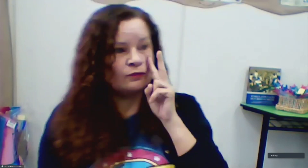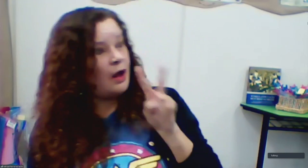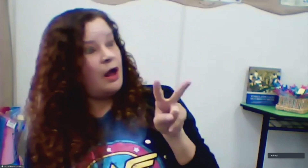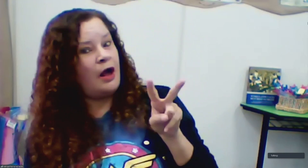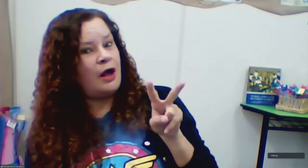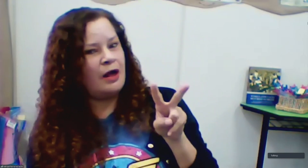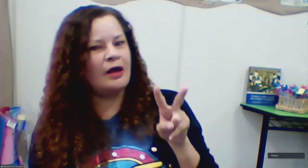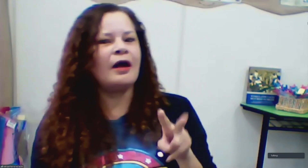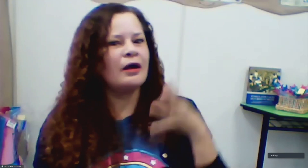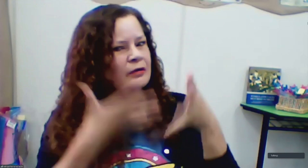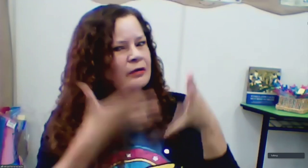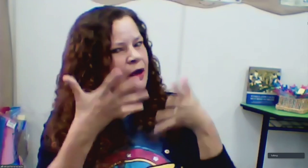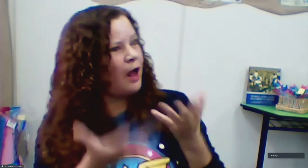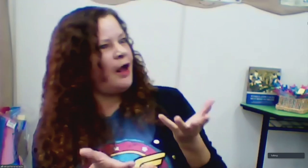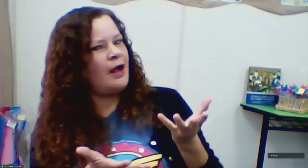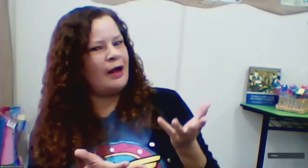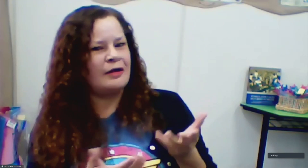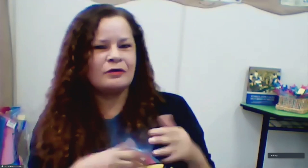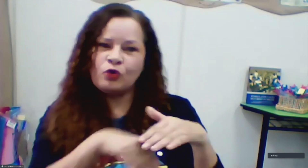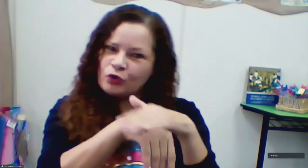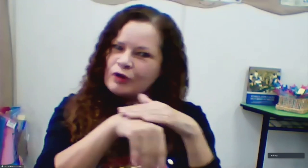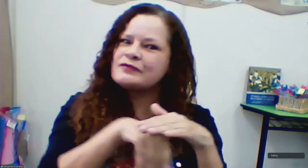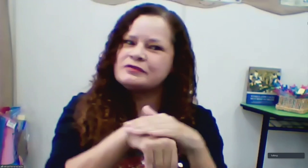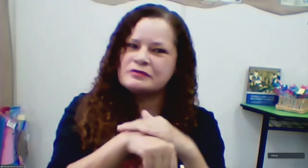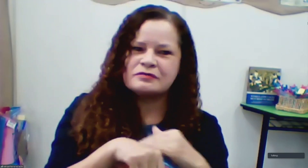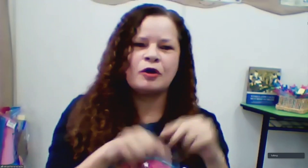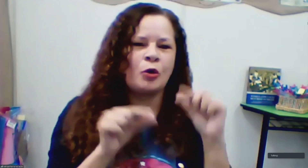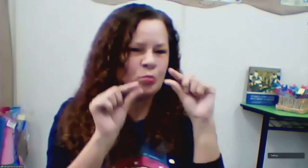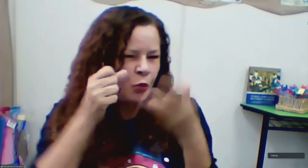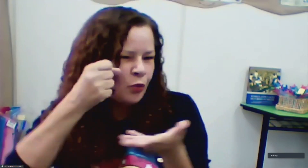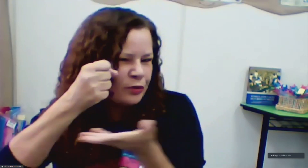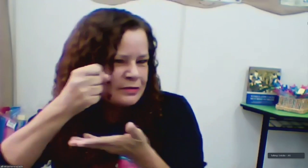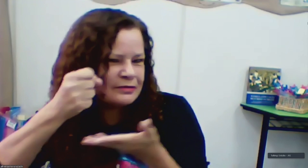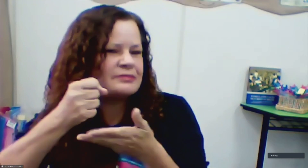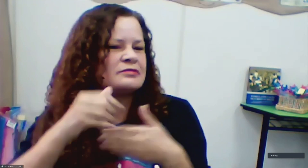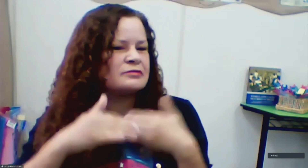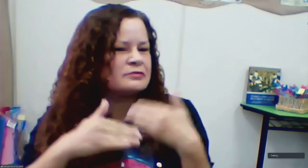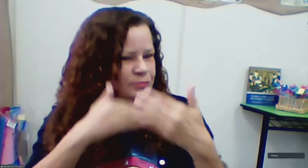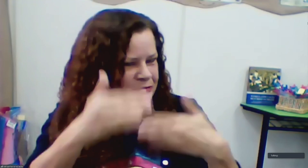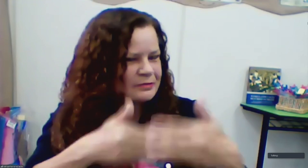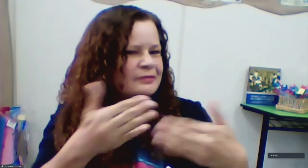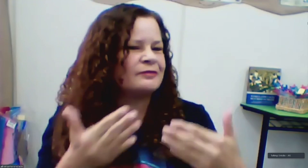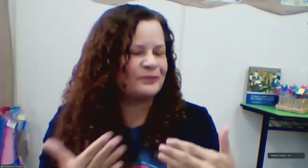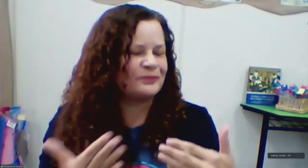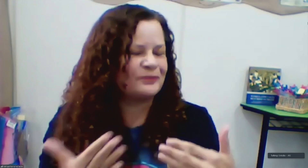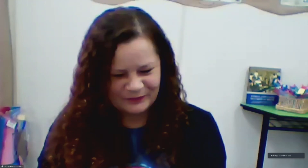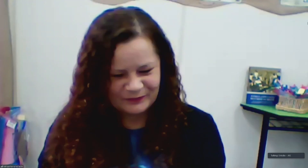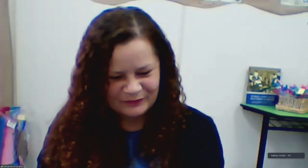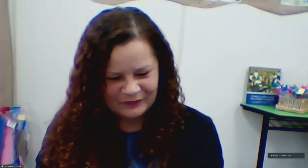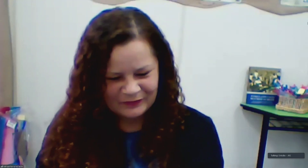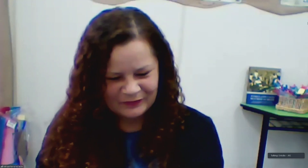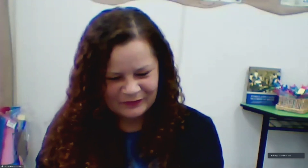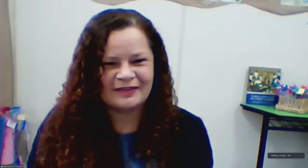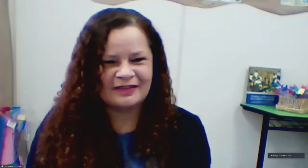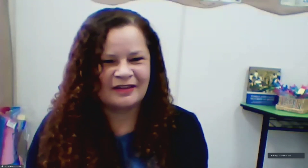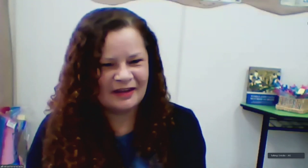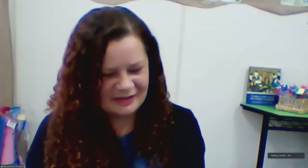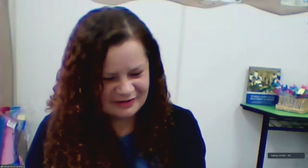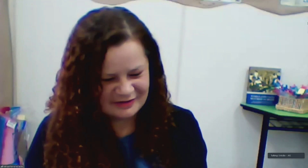muito feliz. Fico animada com os alunos vendo sinais, falo, olha que legal, dá para conversar um pouco, mesmo